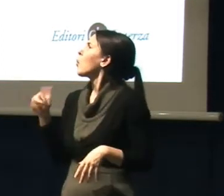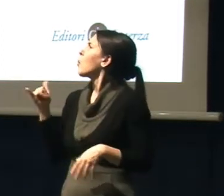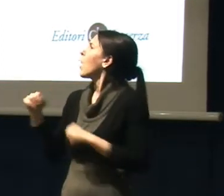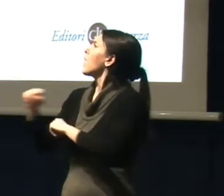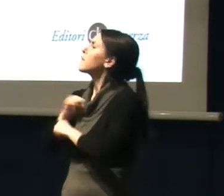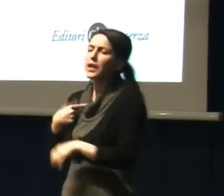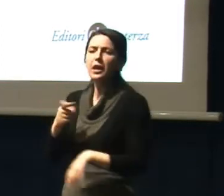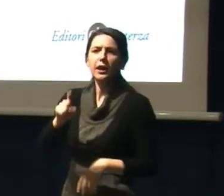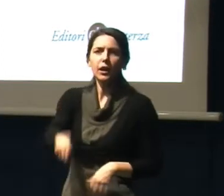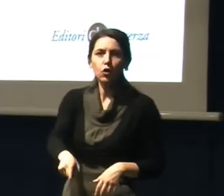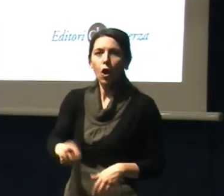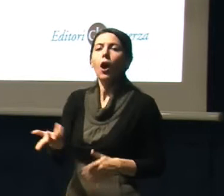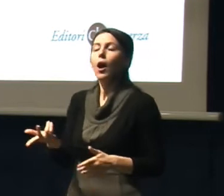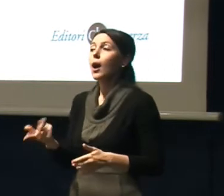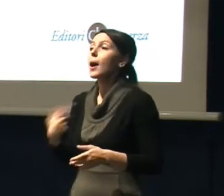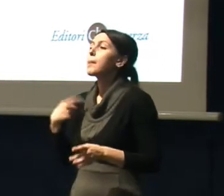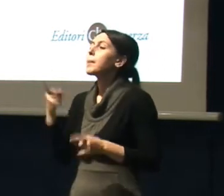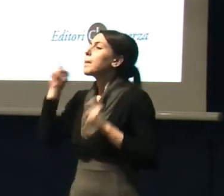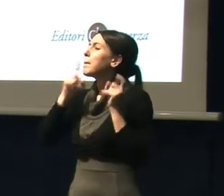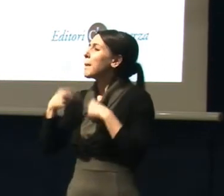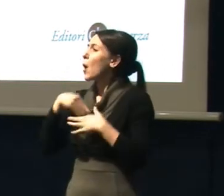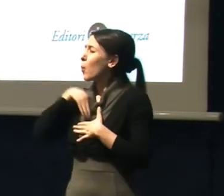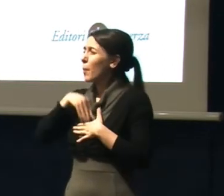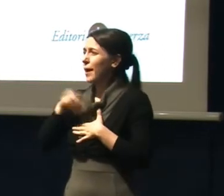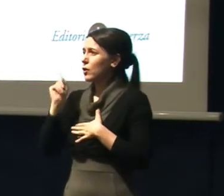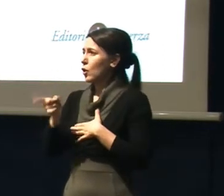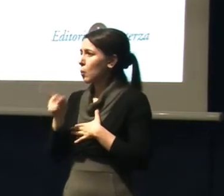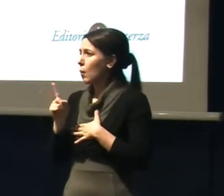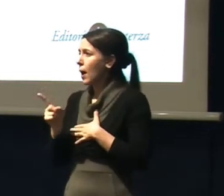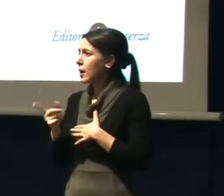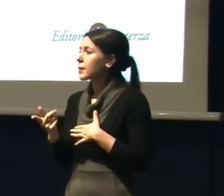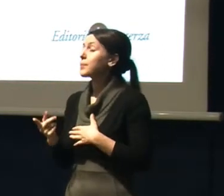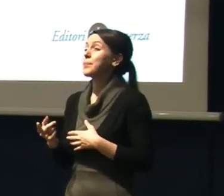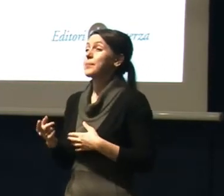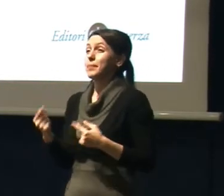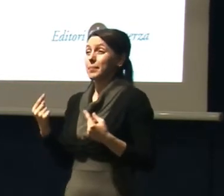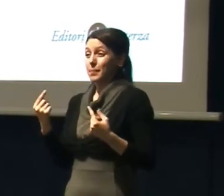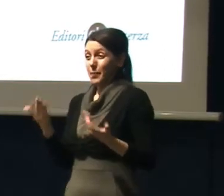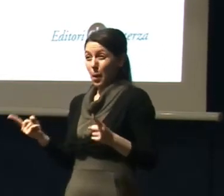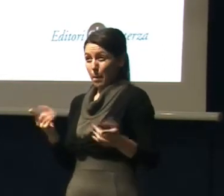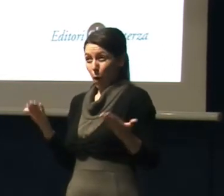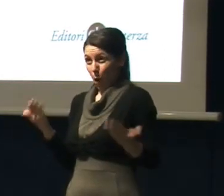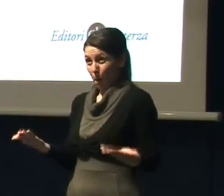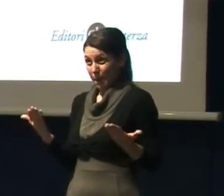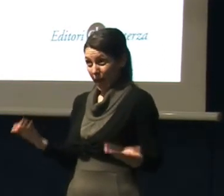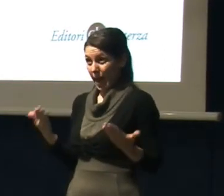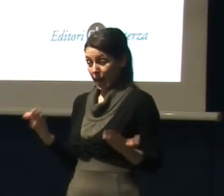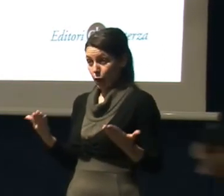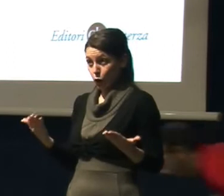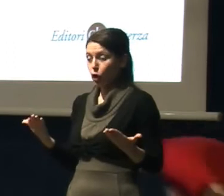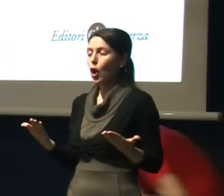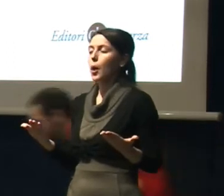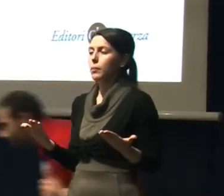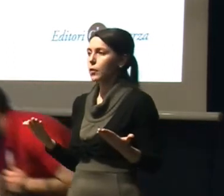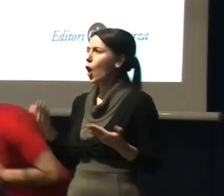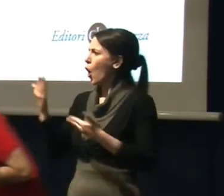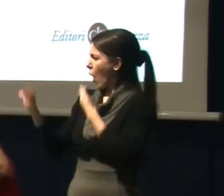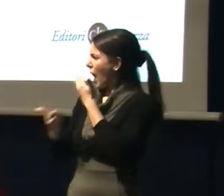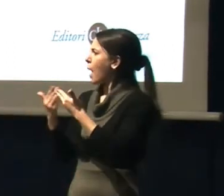la cosa che mi preoccupa è che in questo momento sta prevalendo molto la